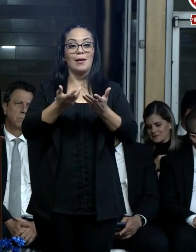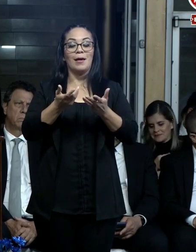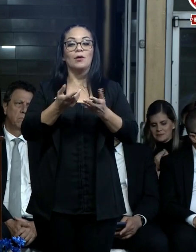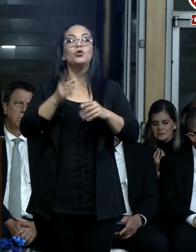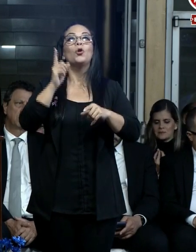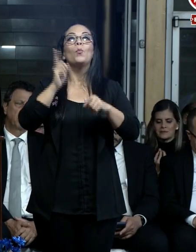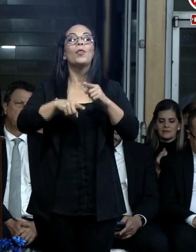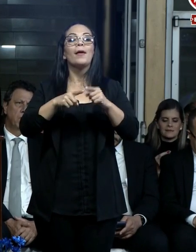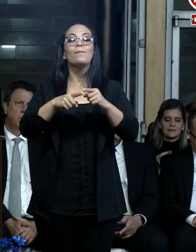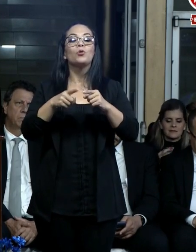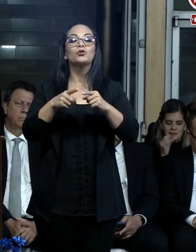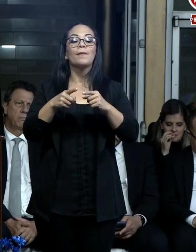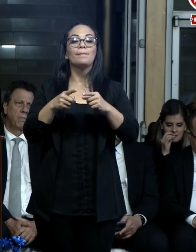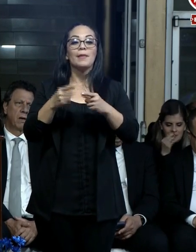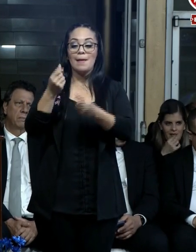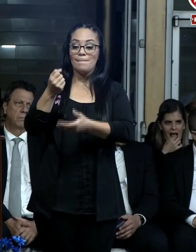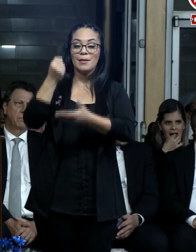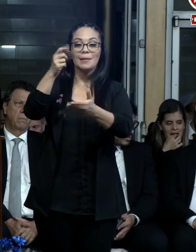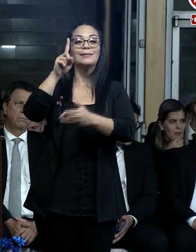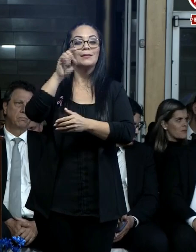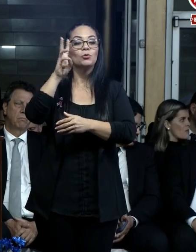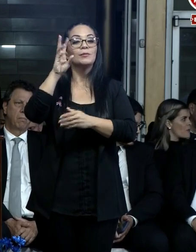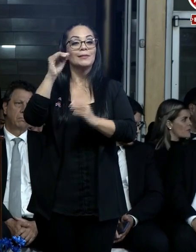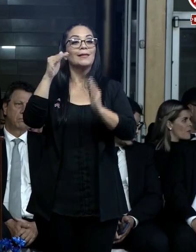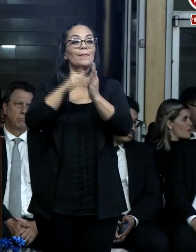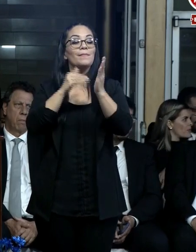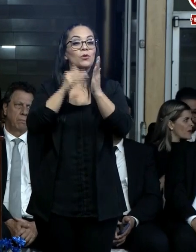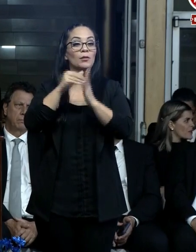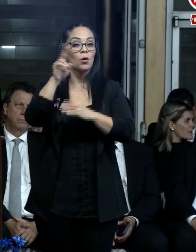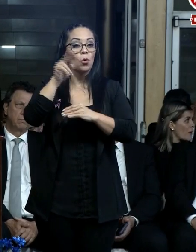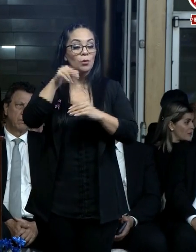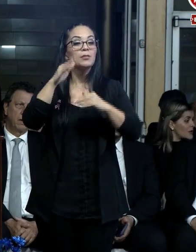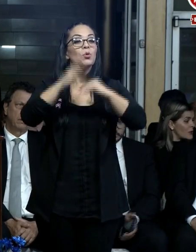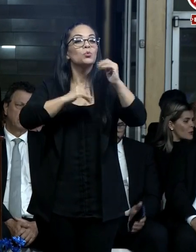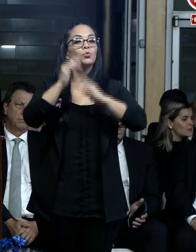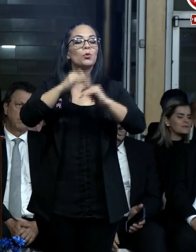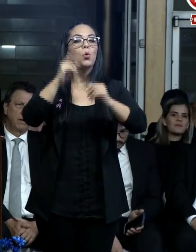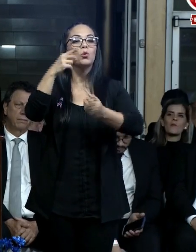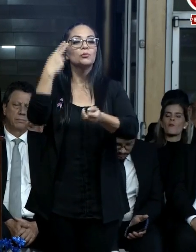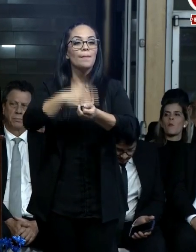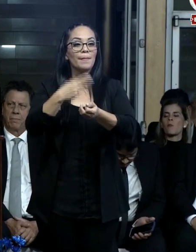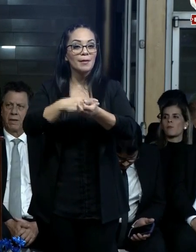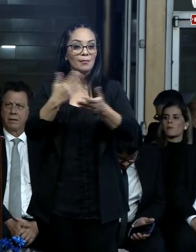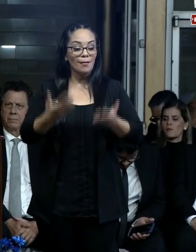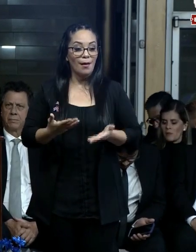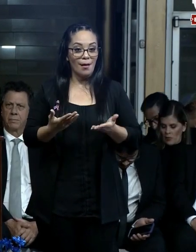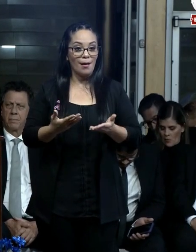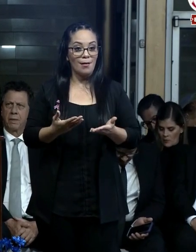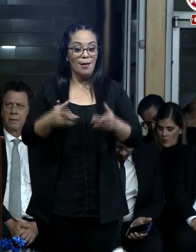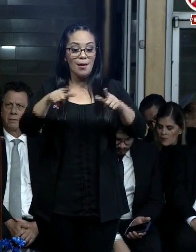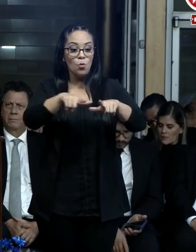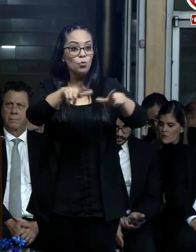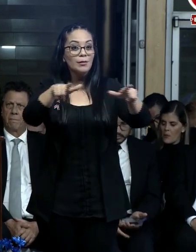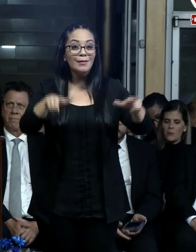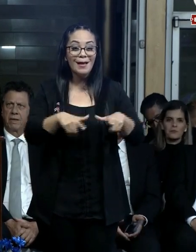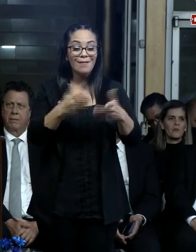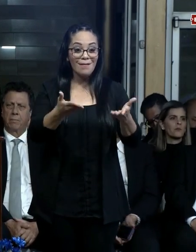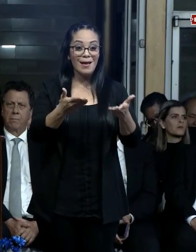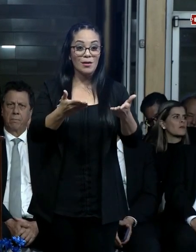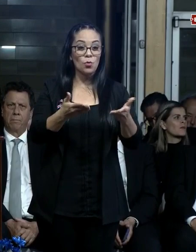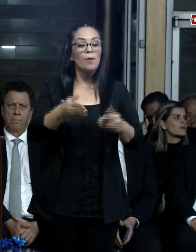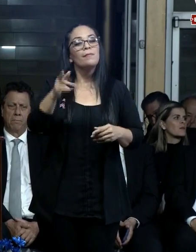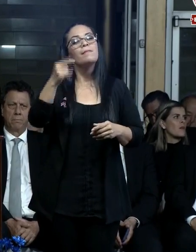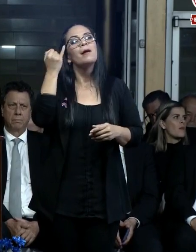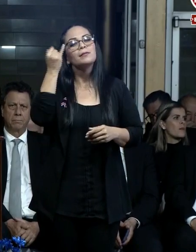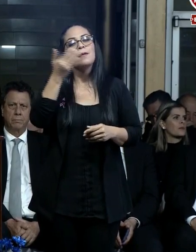160 mil millones de colones en construir un hospital en un terreno que, en el mejor de